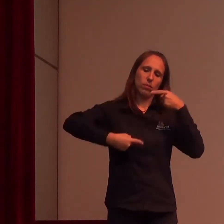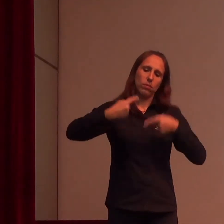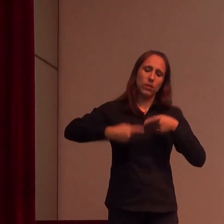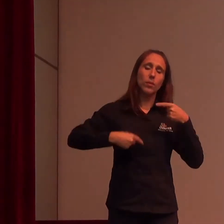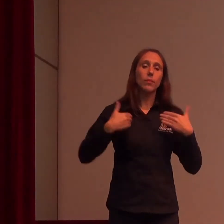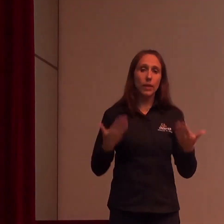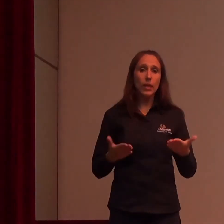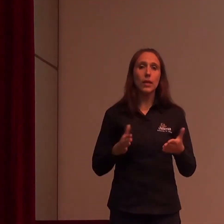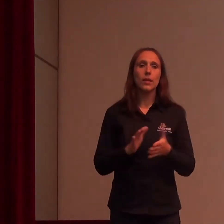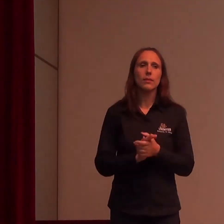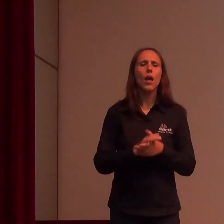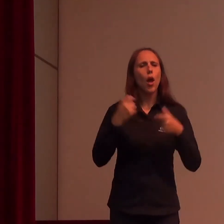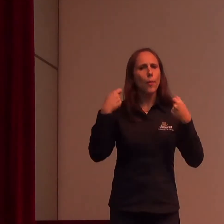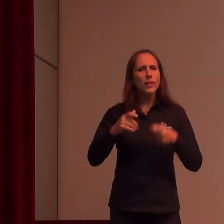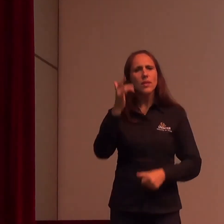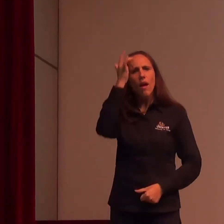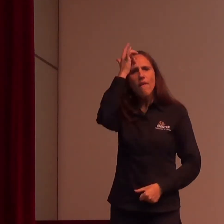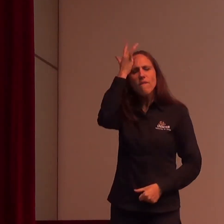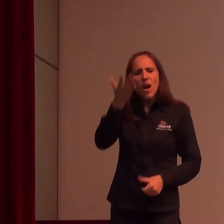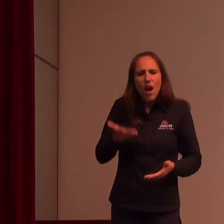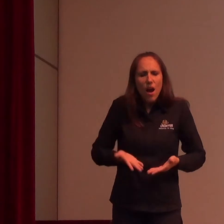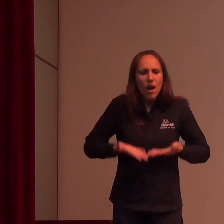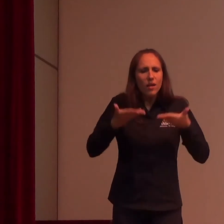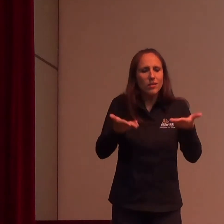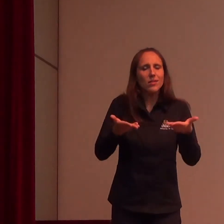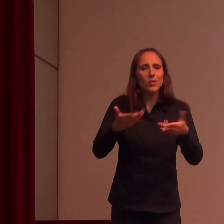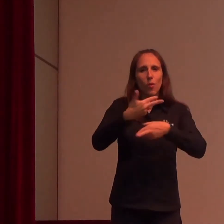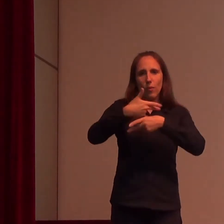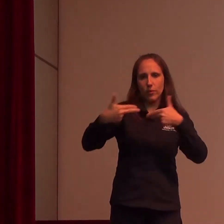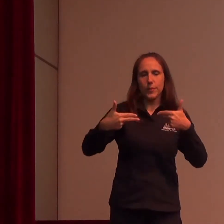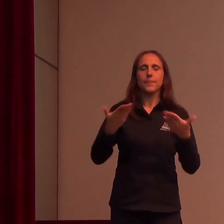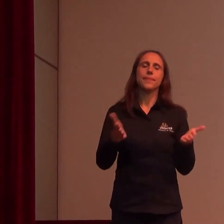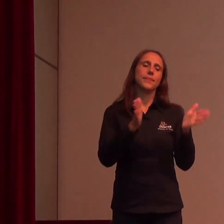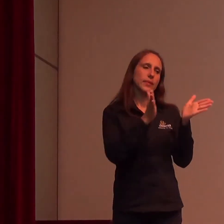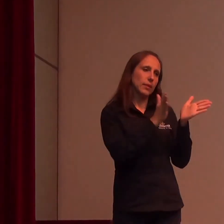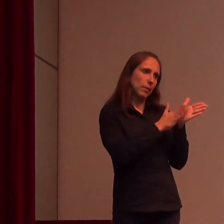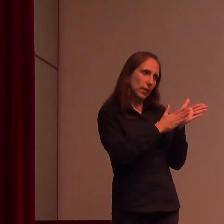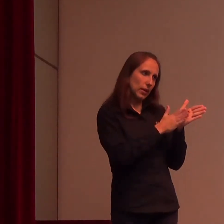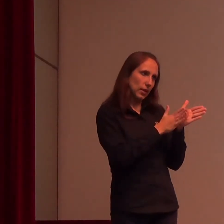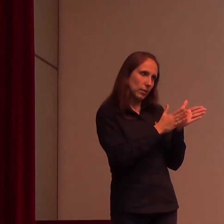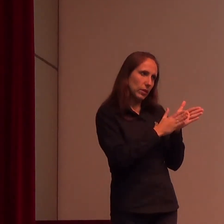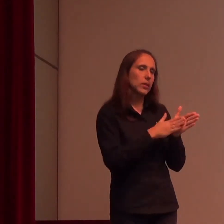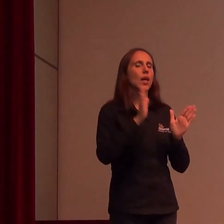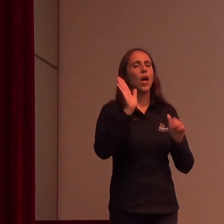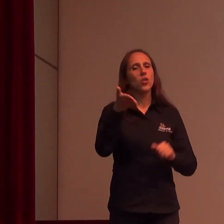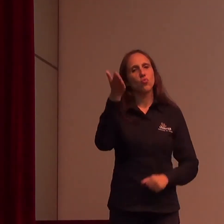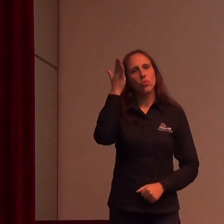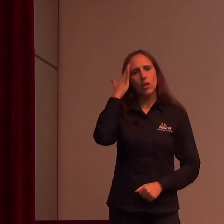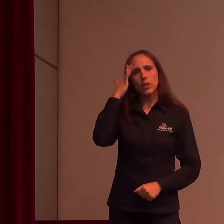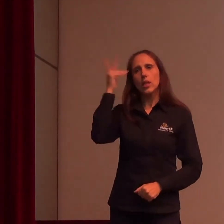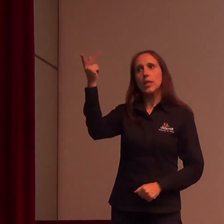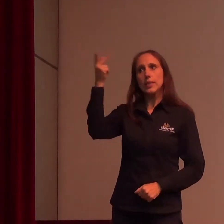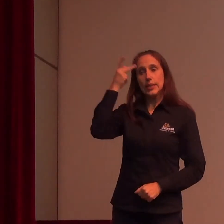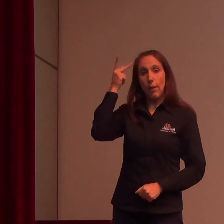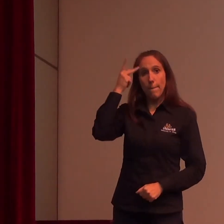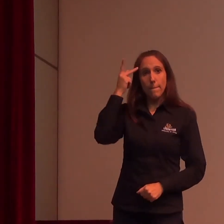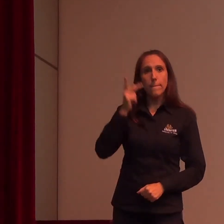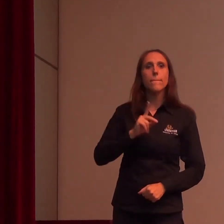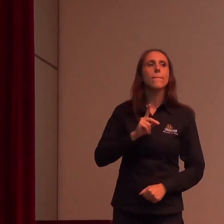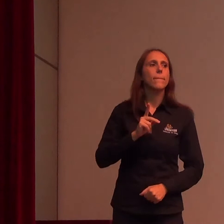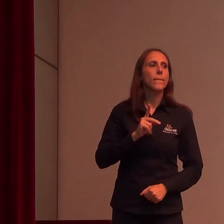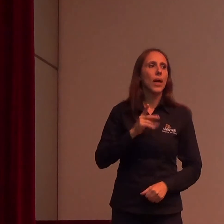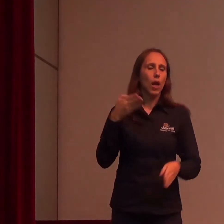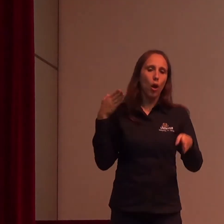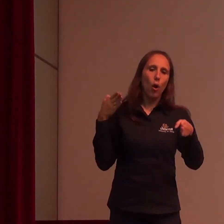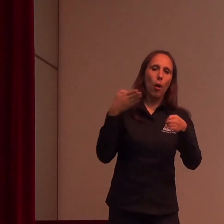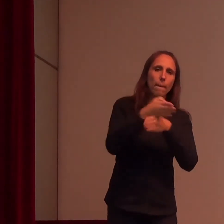eu acho que tem que facilitar as coisas. Mas eu quero te parabenizar, eu estive em São Paulo um tempo atrás, não na fundação, mas num